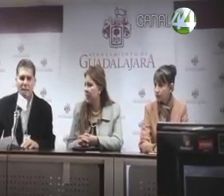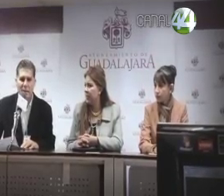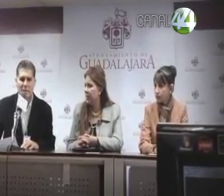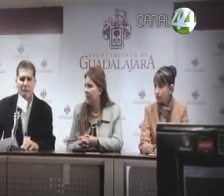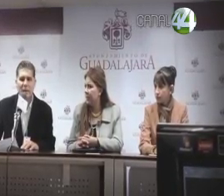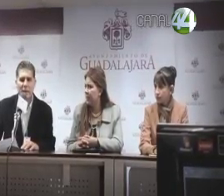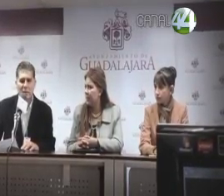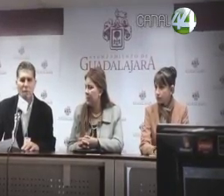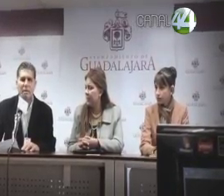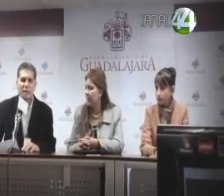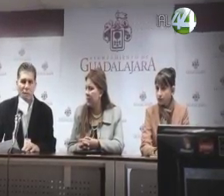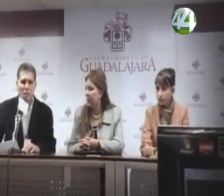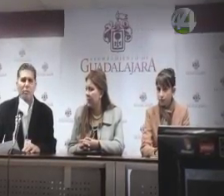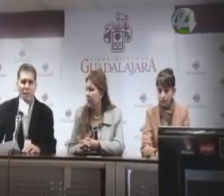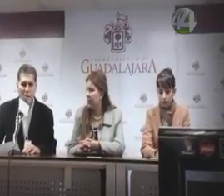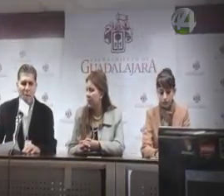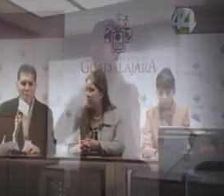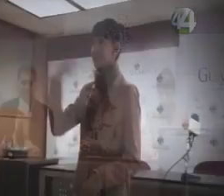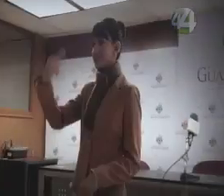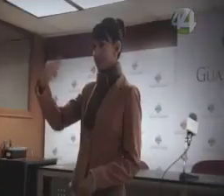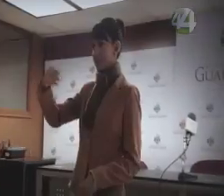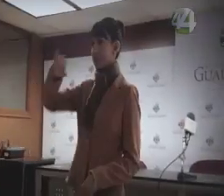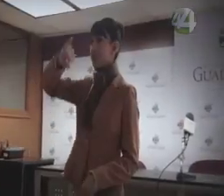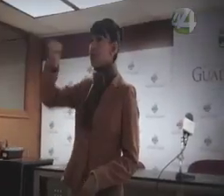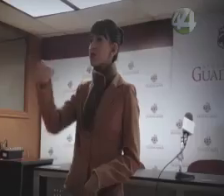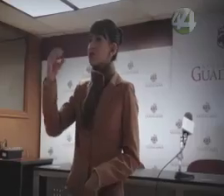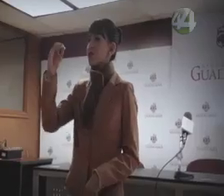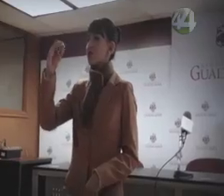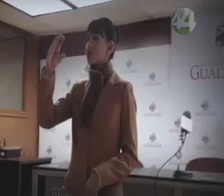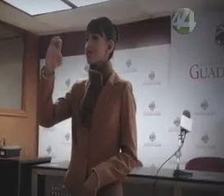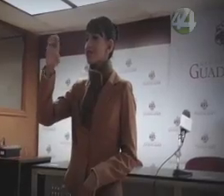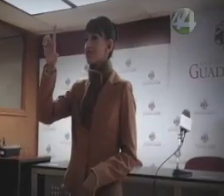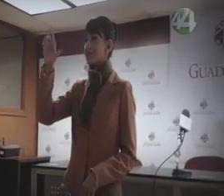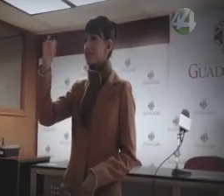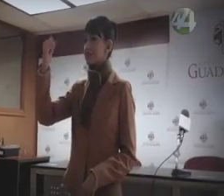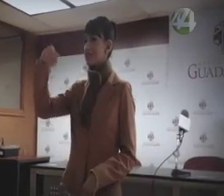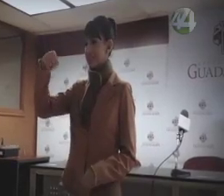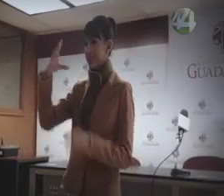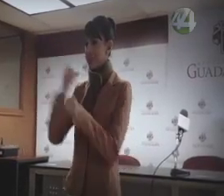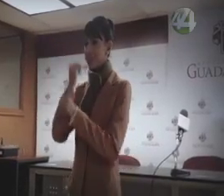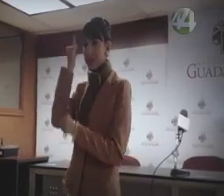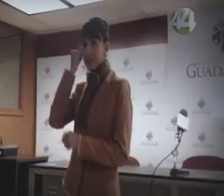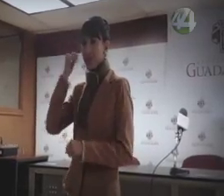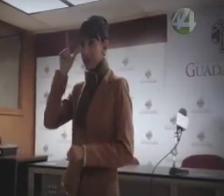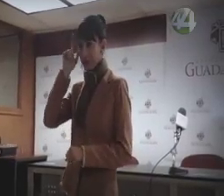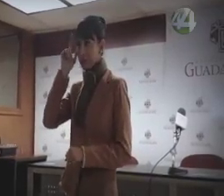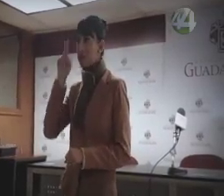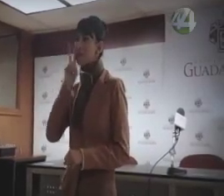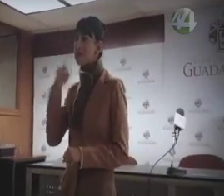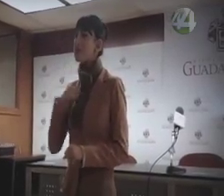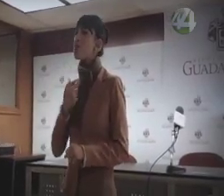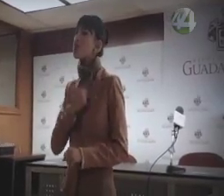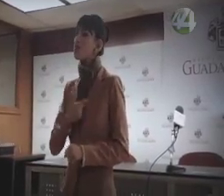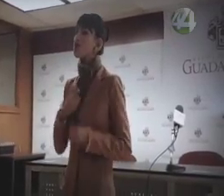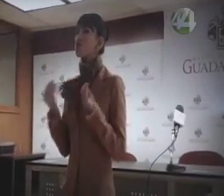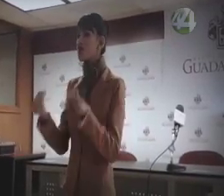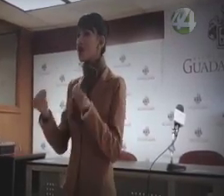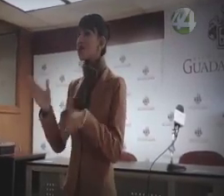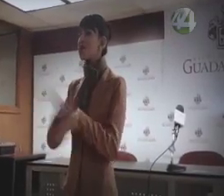3848-5033 en la Dirección de Desarrollo Comunitario. La instructora Jocelyn Hernández dio un mensaje en el lenguaje de señas que fue enseguida interpretado por